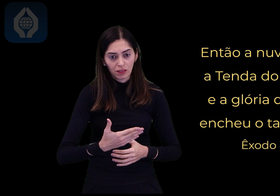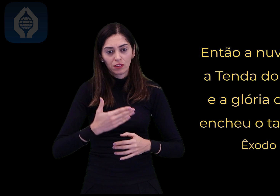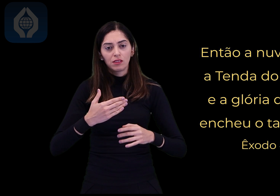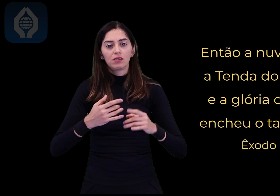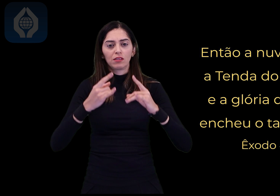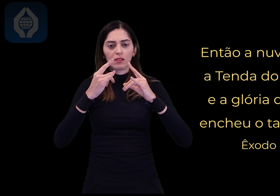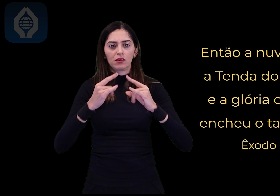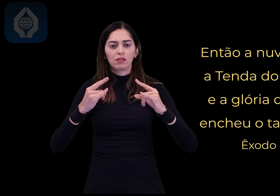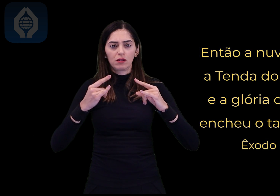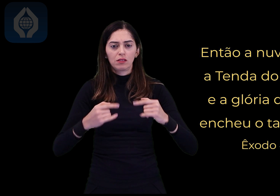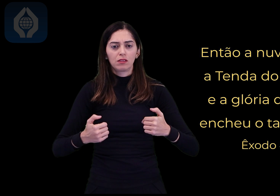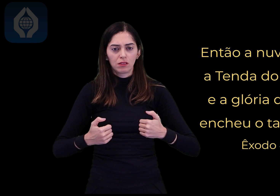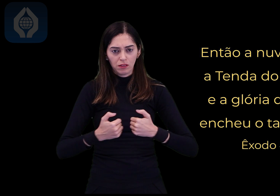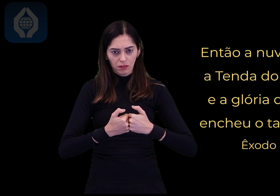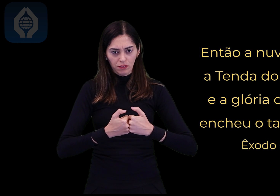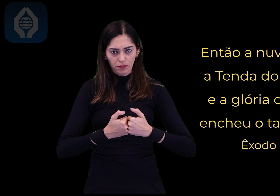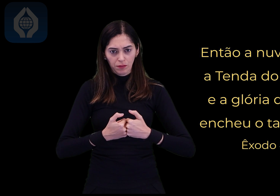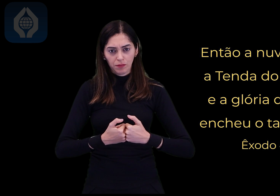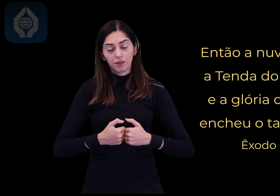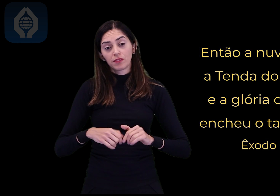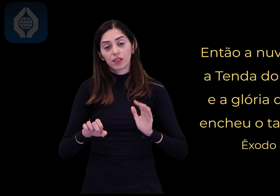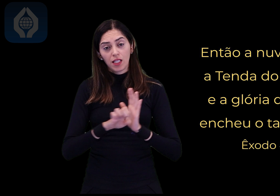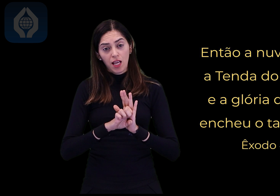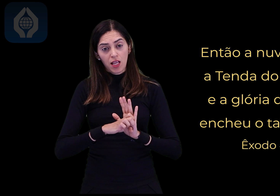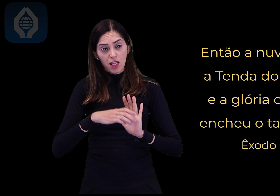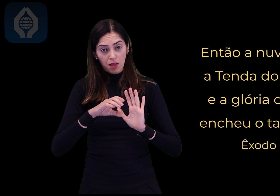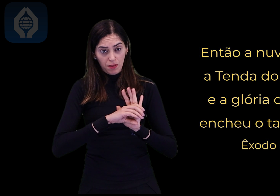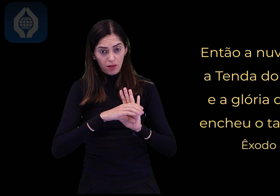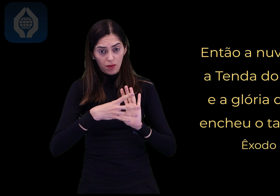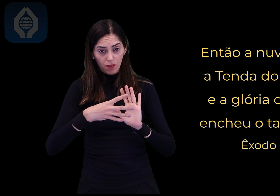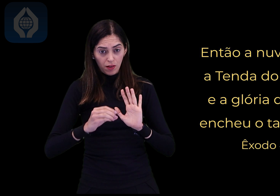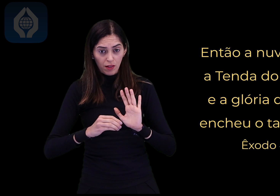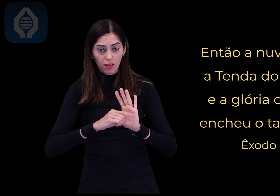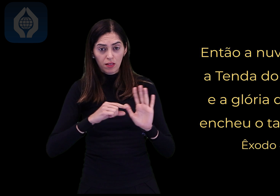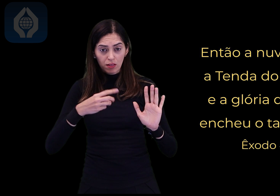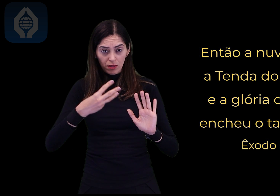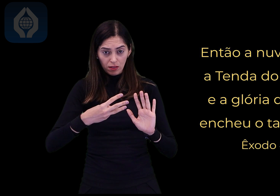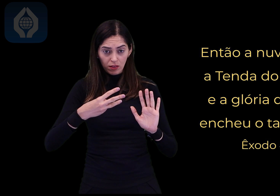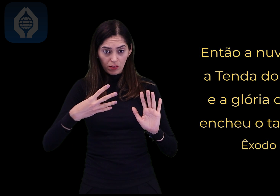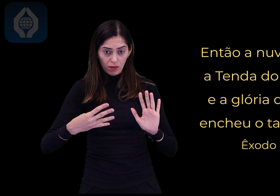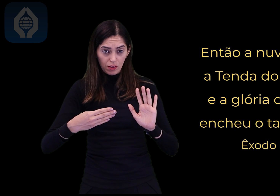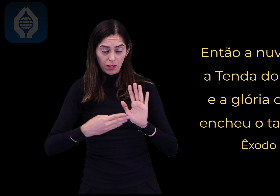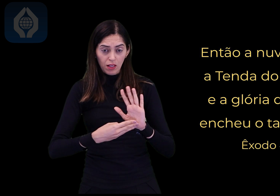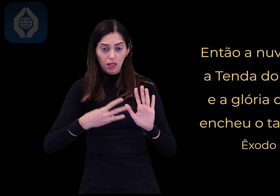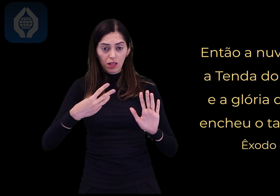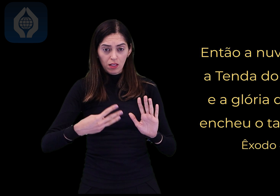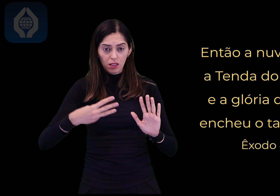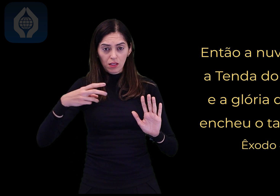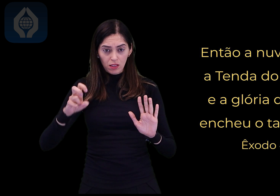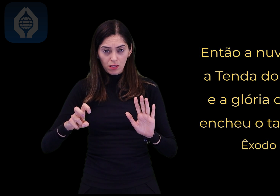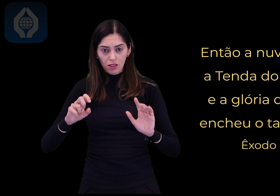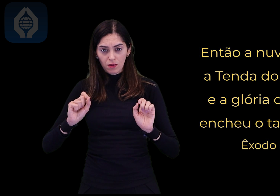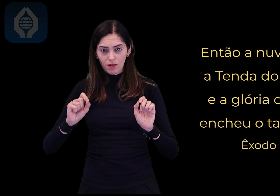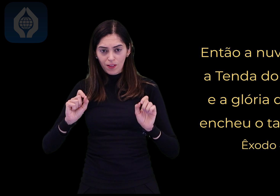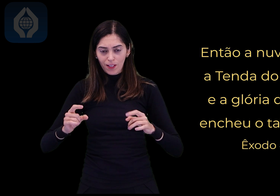40, 34 e 35 diz: então a nuvem cobriu a tenda do encontro e a glória do Senhor encheu o